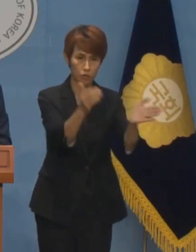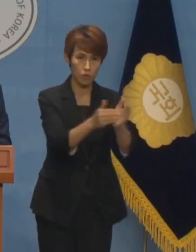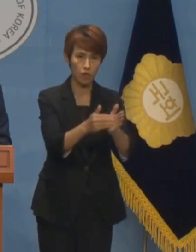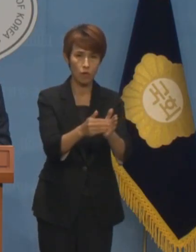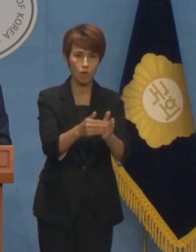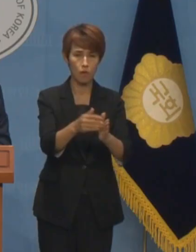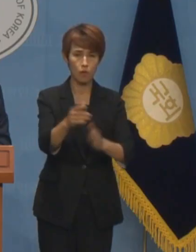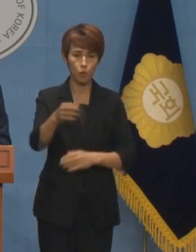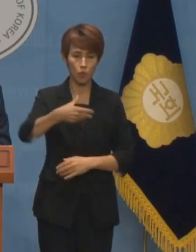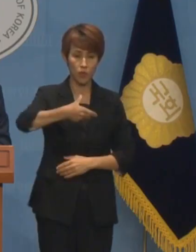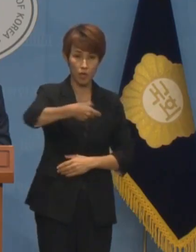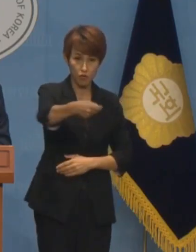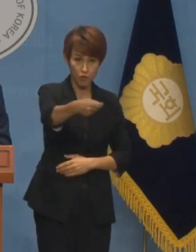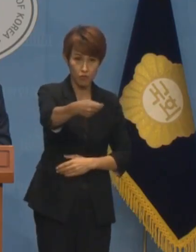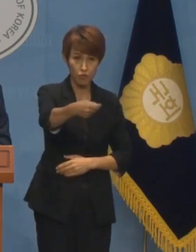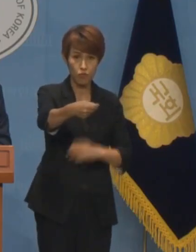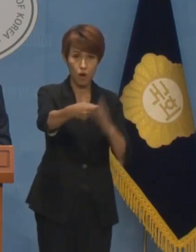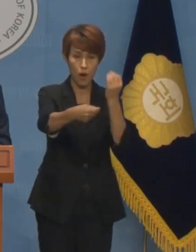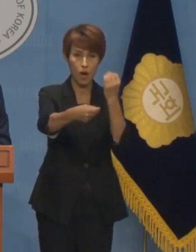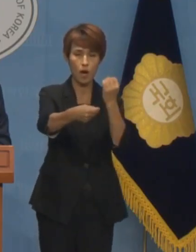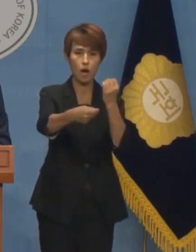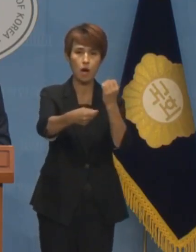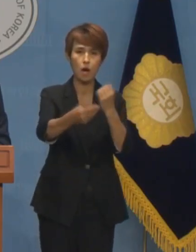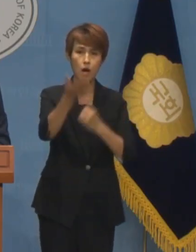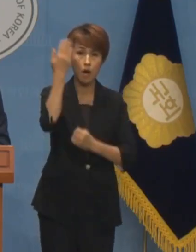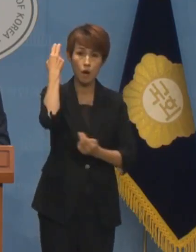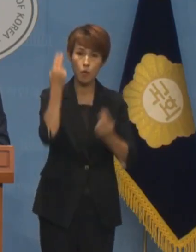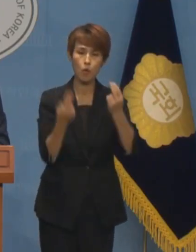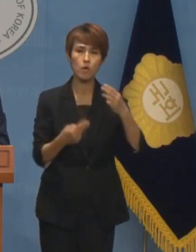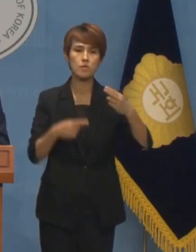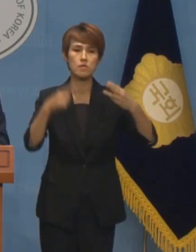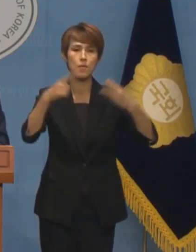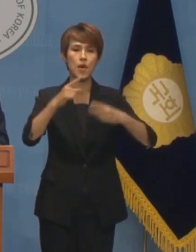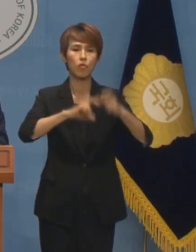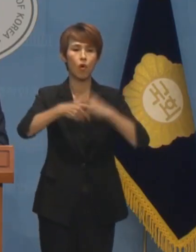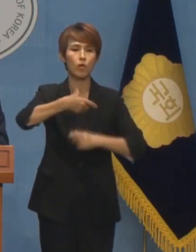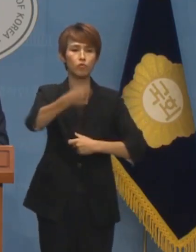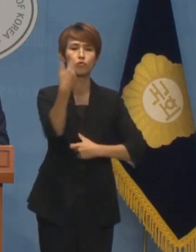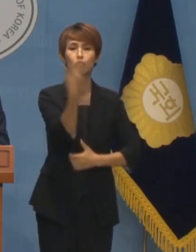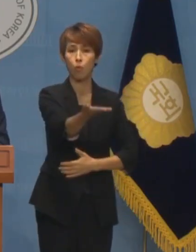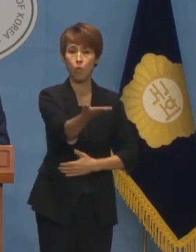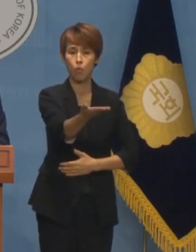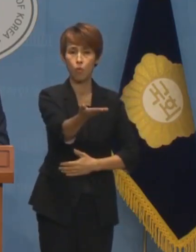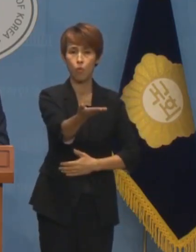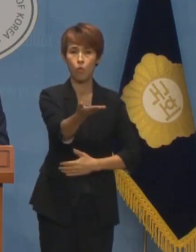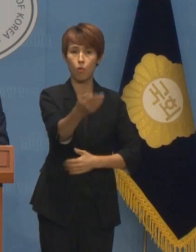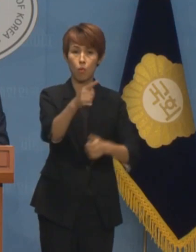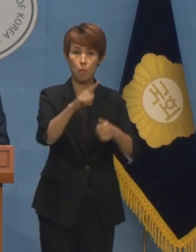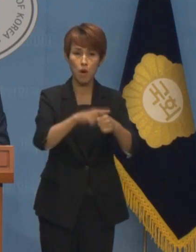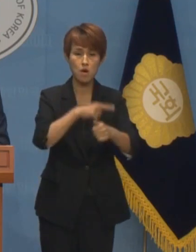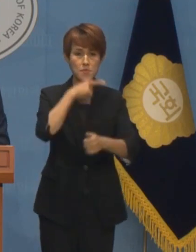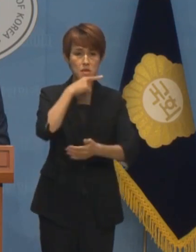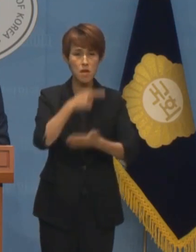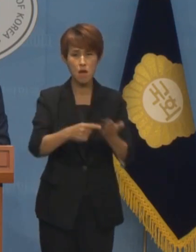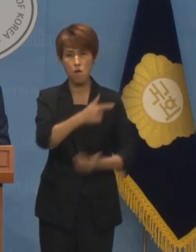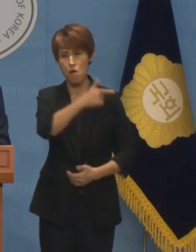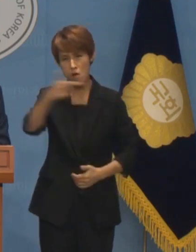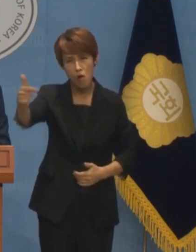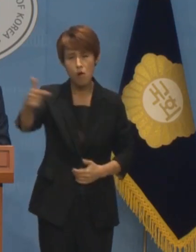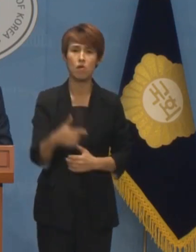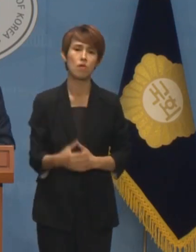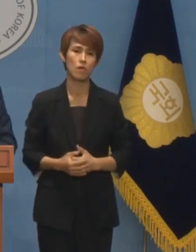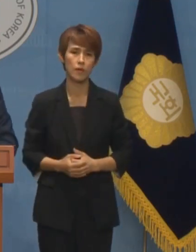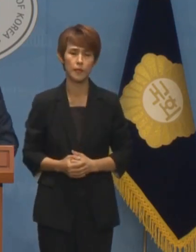한도를 기존보다 3배 증가시켰는데 이로 인해서 피해 규모가 커졌다는